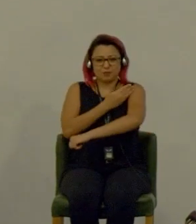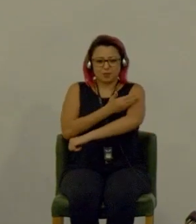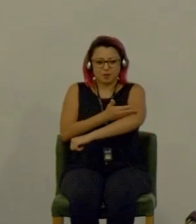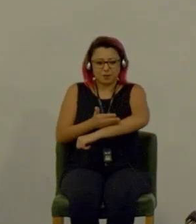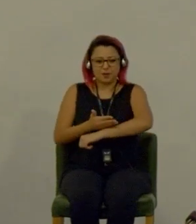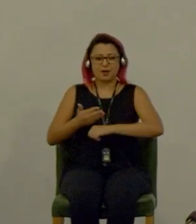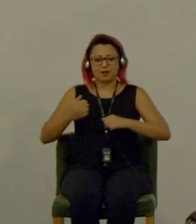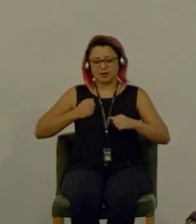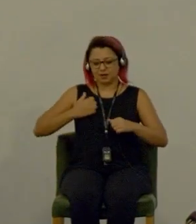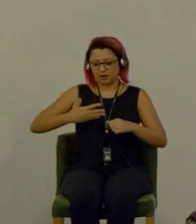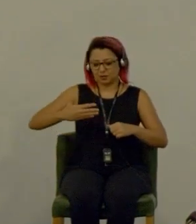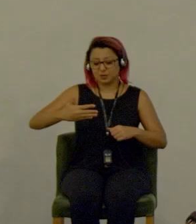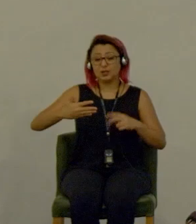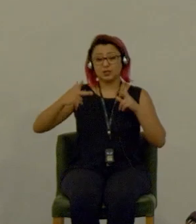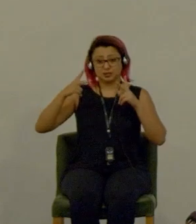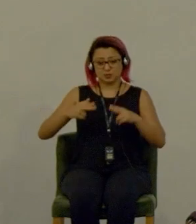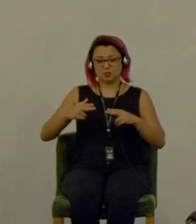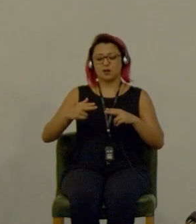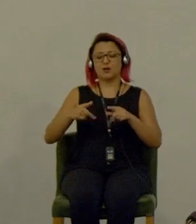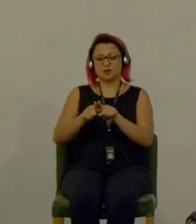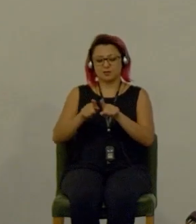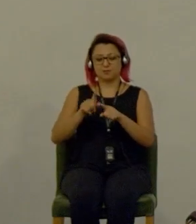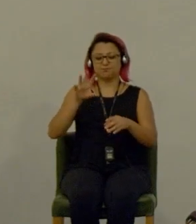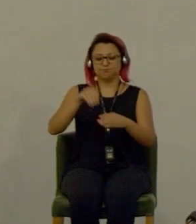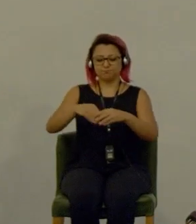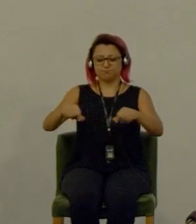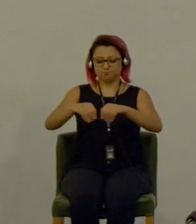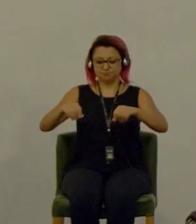voir les choses que normalement, on ne voit pas trop. Voilà.